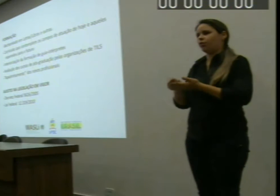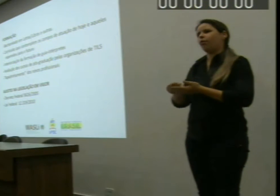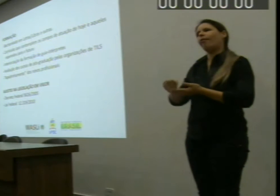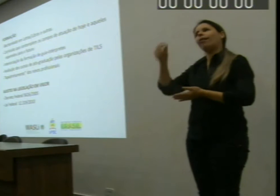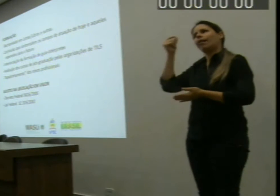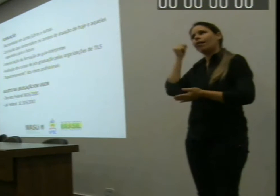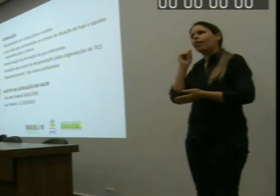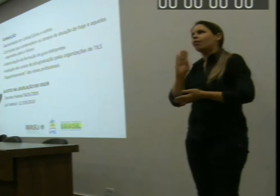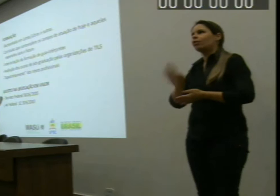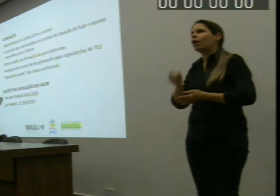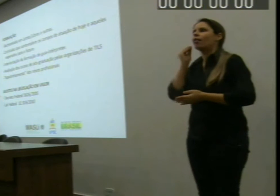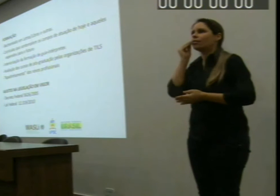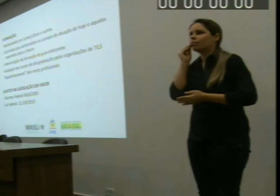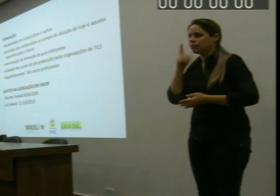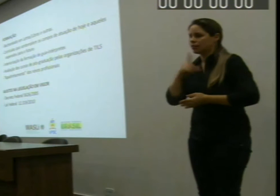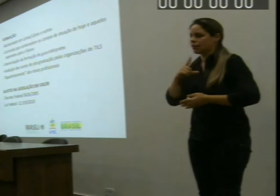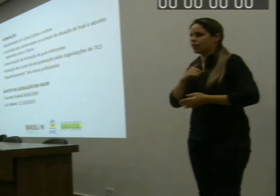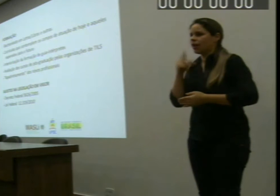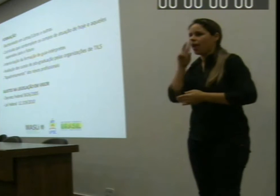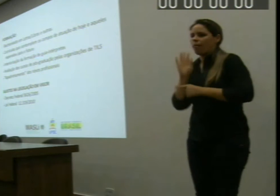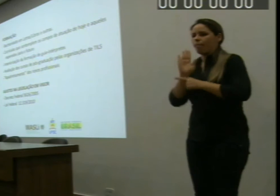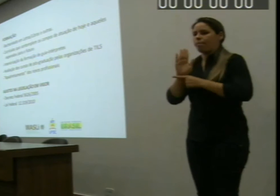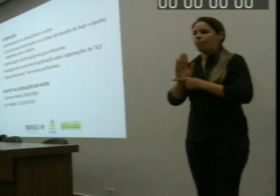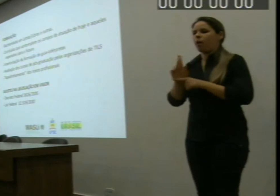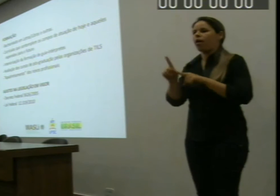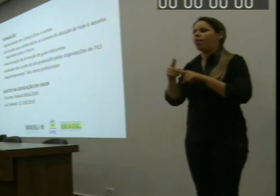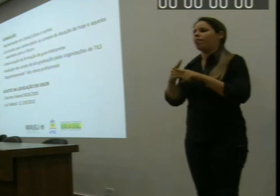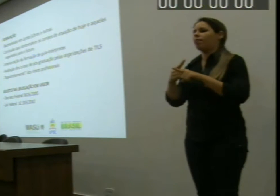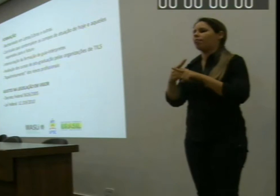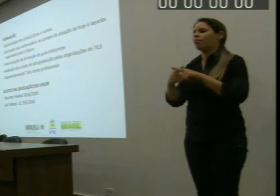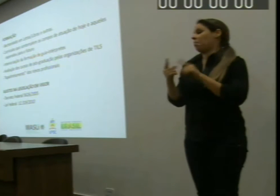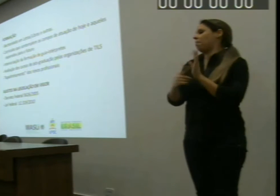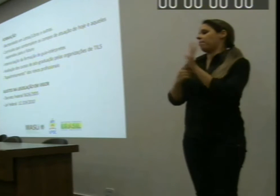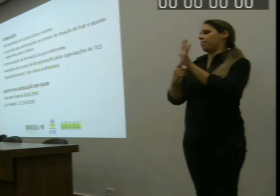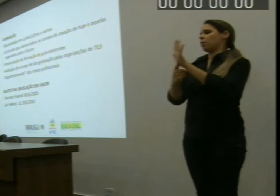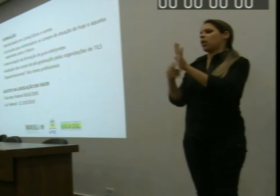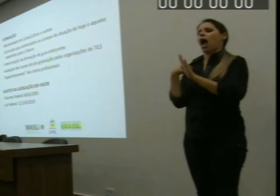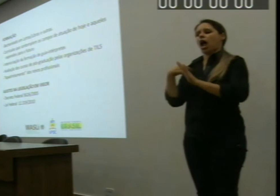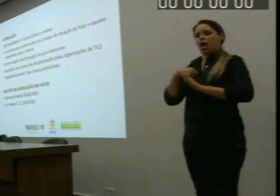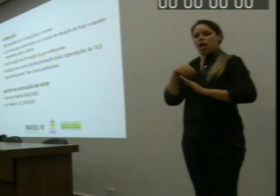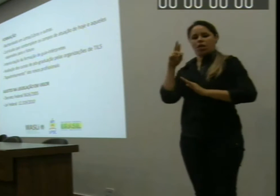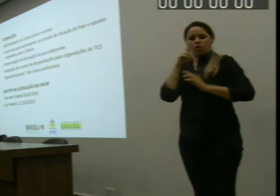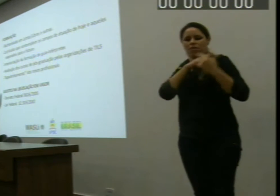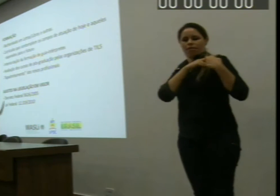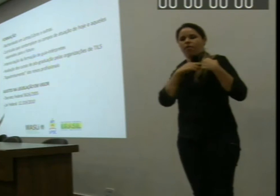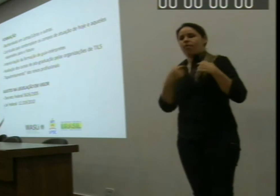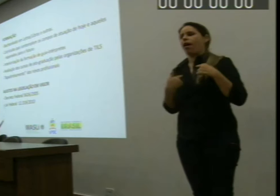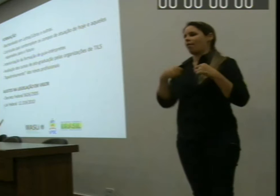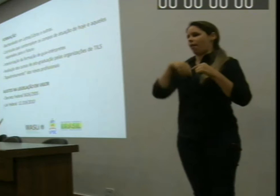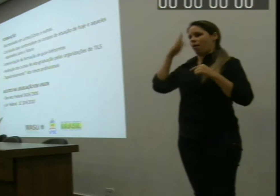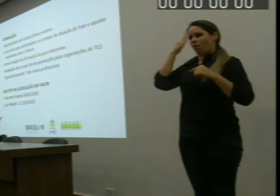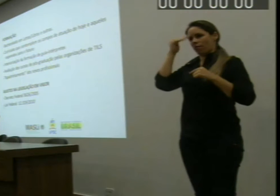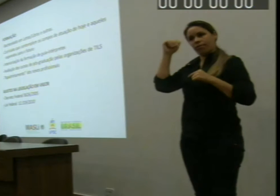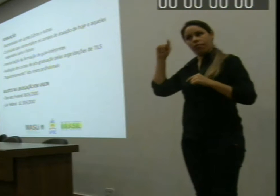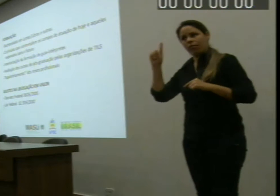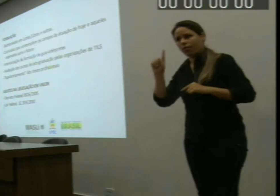para te ajudar você vai para lá e todo mundo reconhece que ele é um aprendiz que Portanto ele tem a prr ativa do erro porque ele